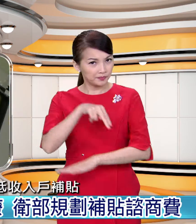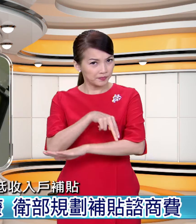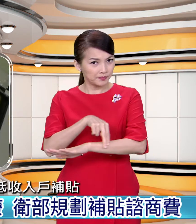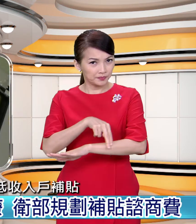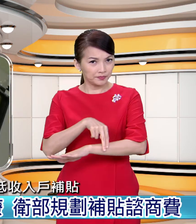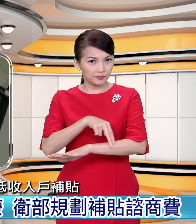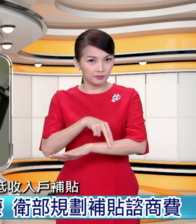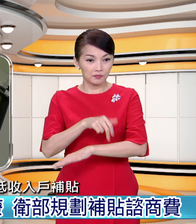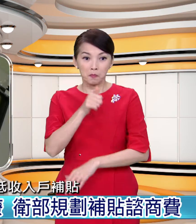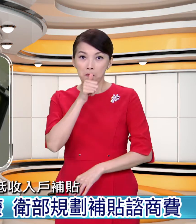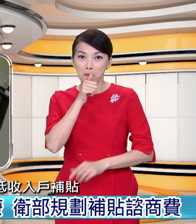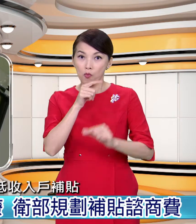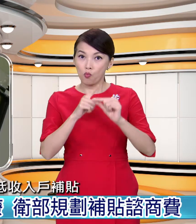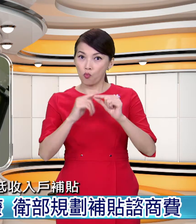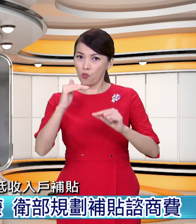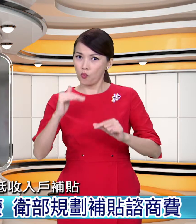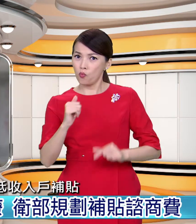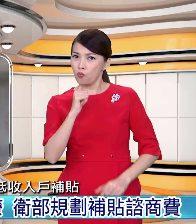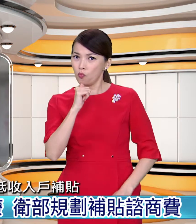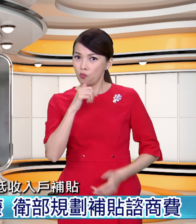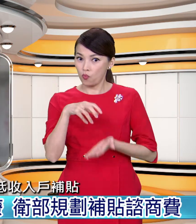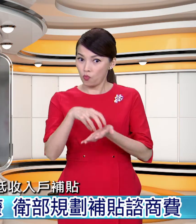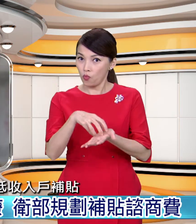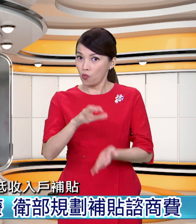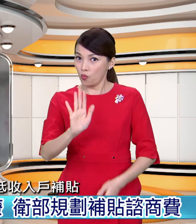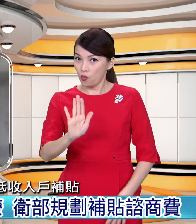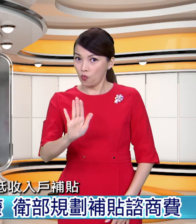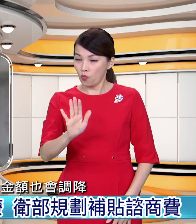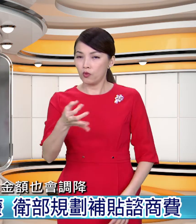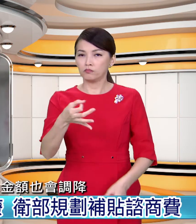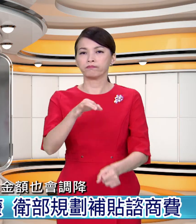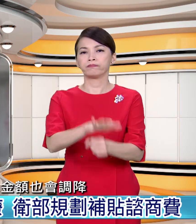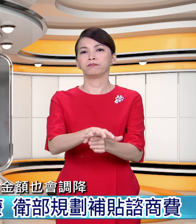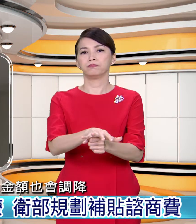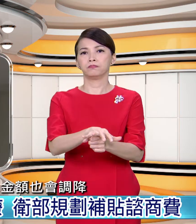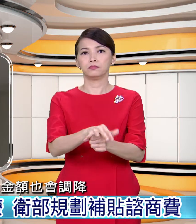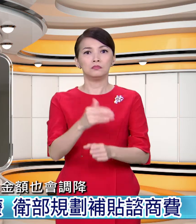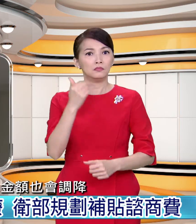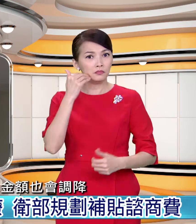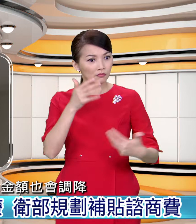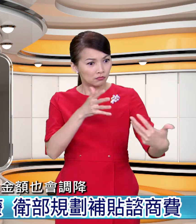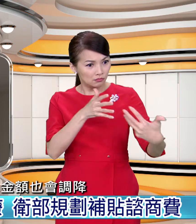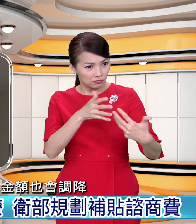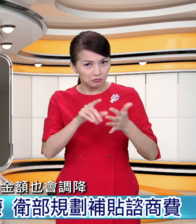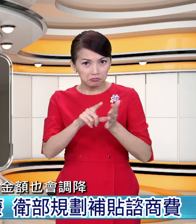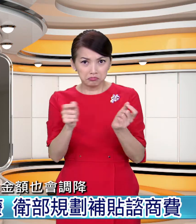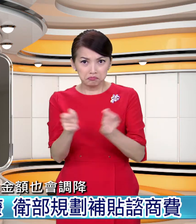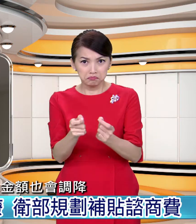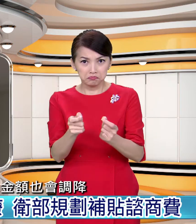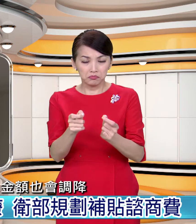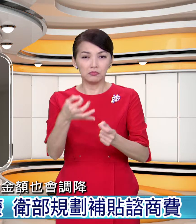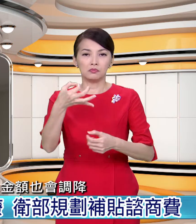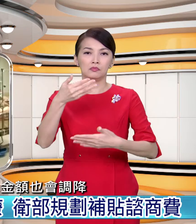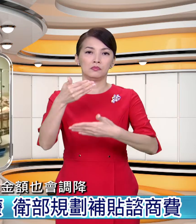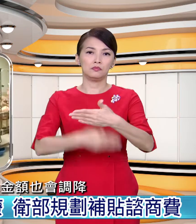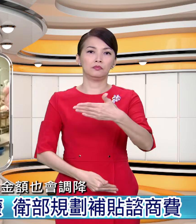除规划中低收入户补贴，另外咨商时间缩短，金额也会调